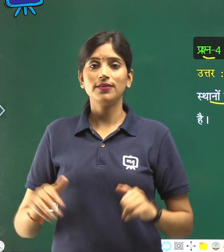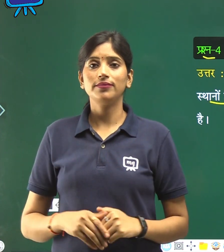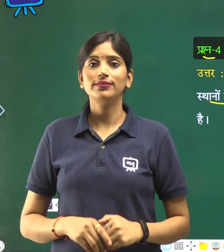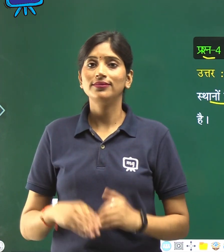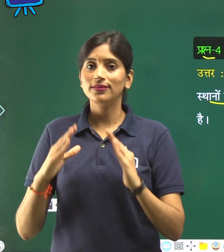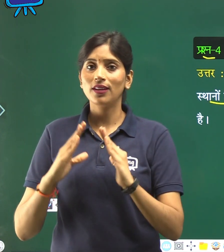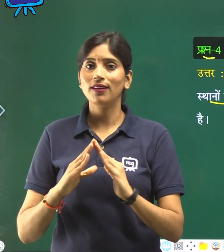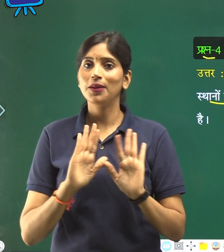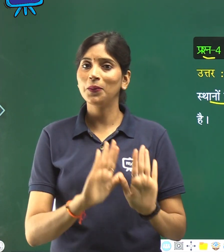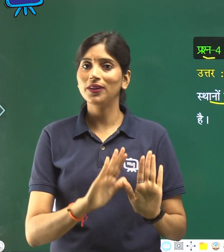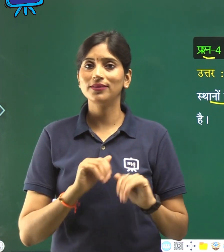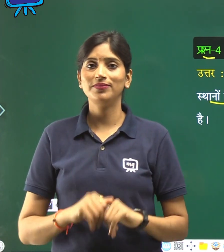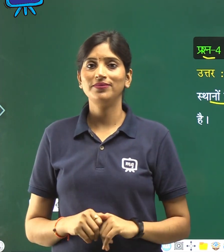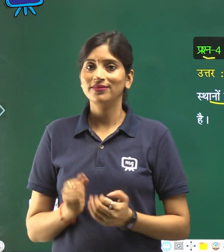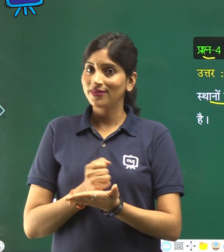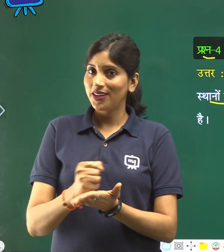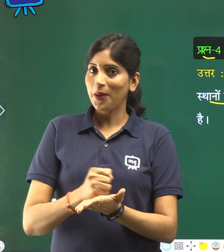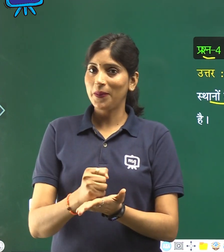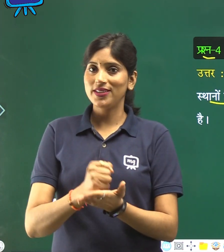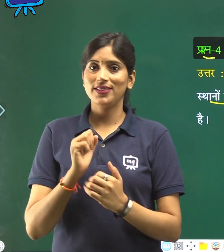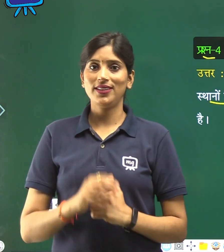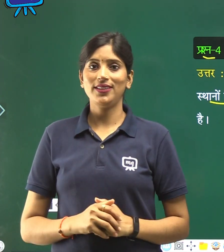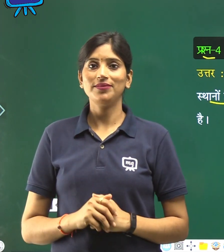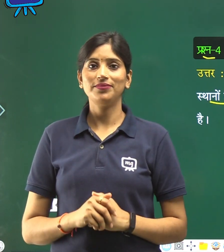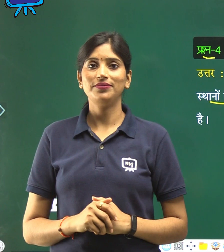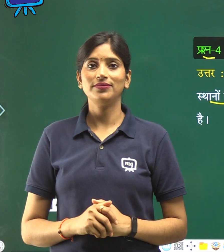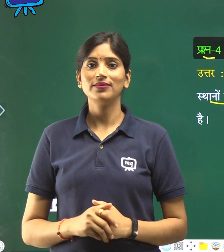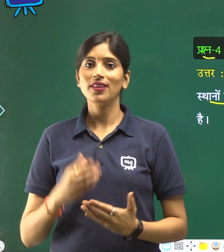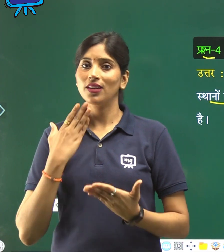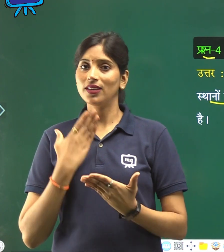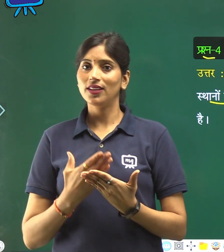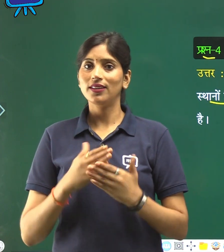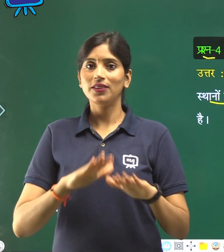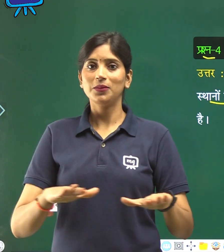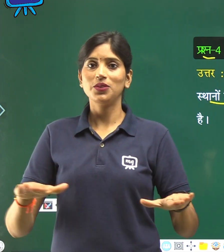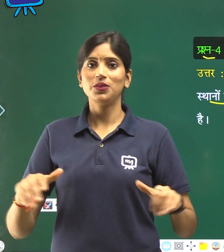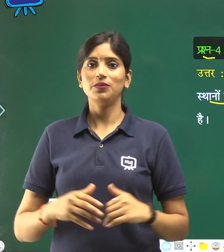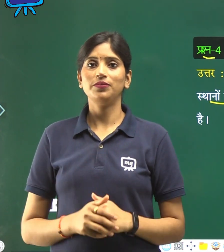घर पर अभ्यास करेंगे। धन्यवाद बच्चों।